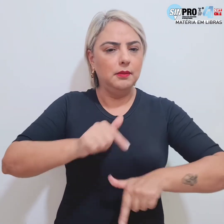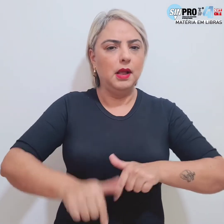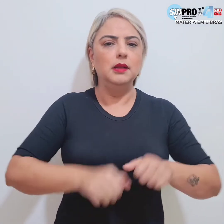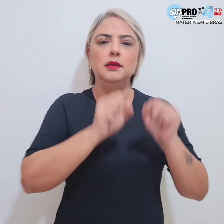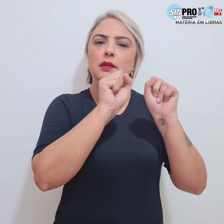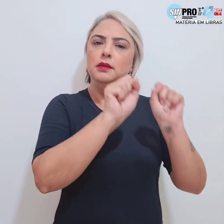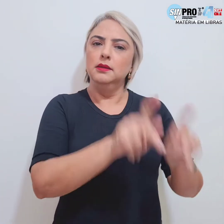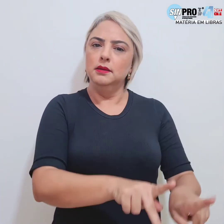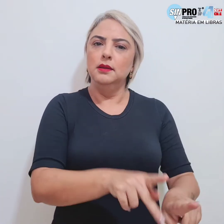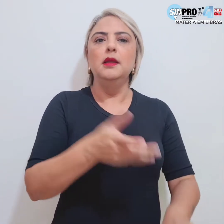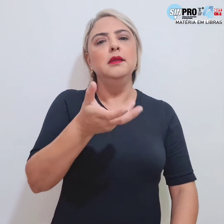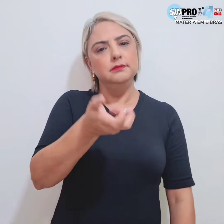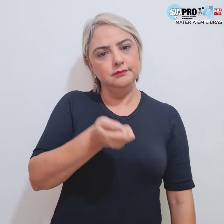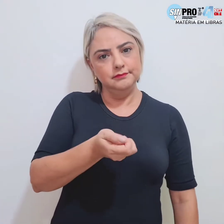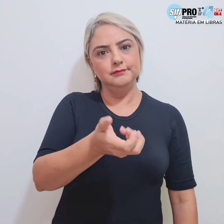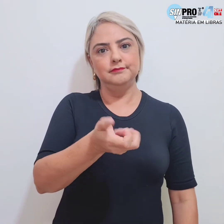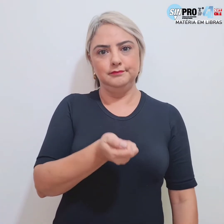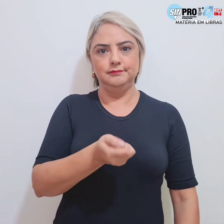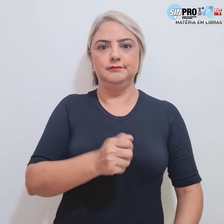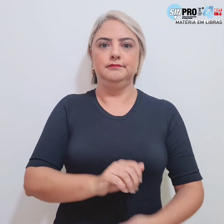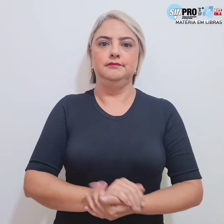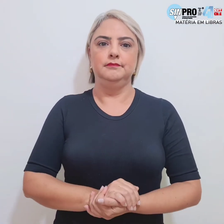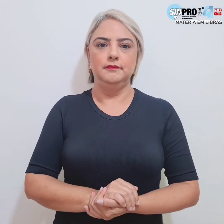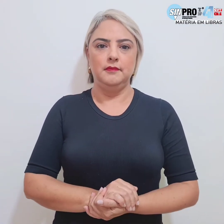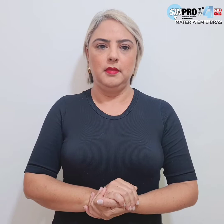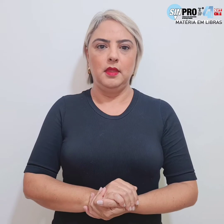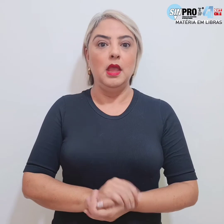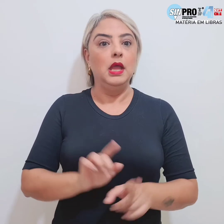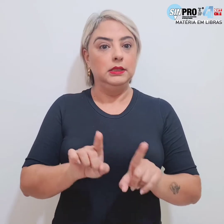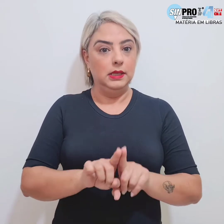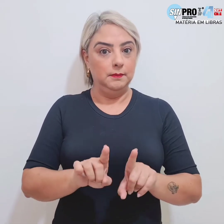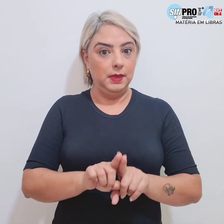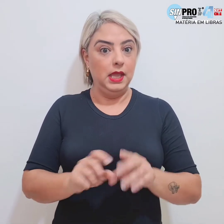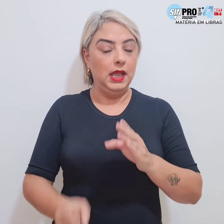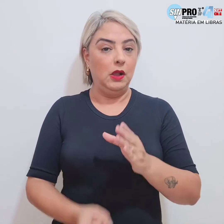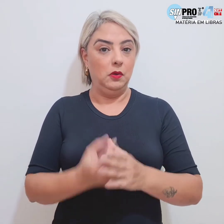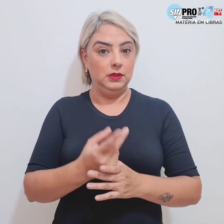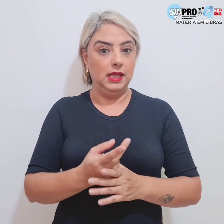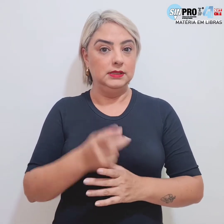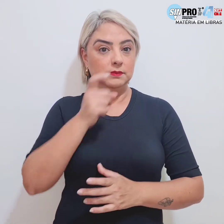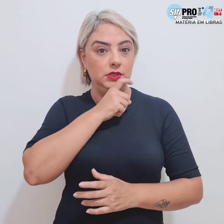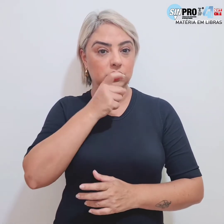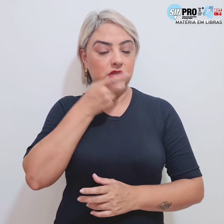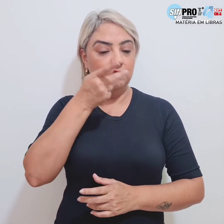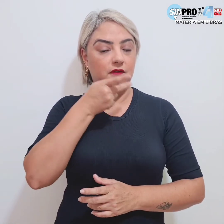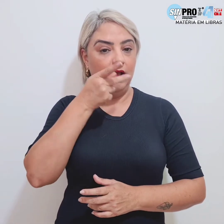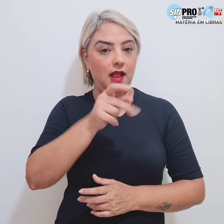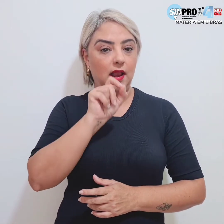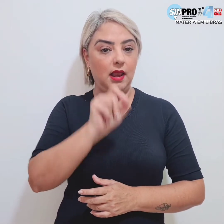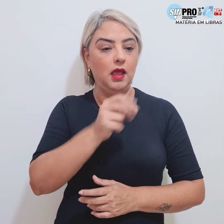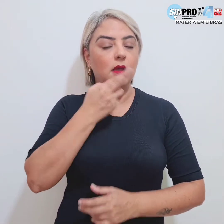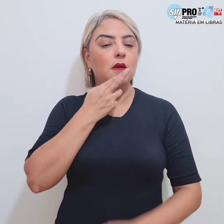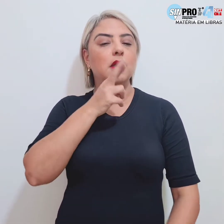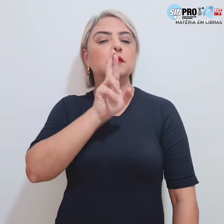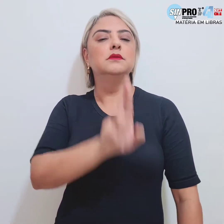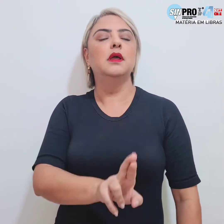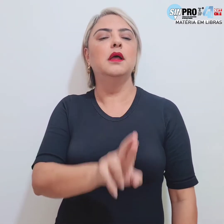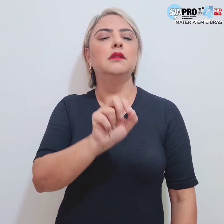aposentados e pensionistas. Na contramão do que é divulgado, o resultado seria a